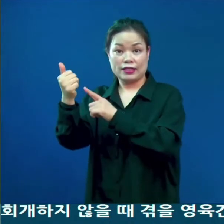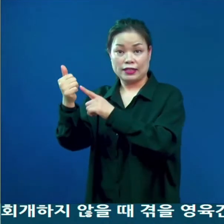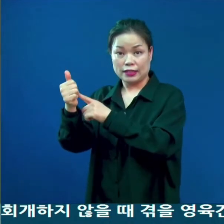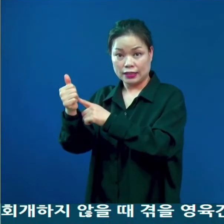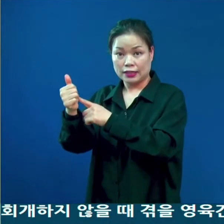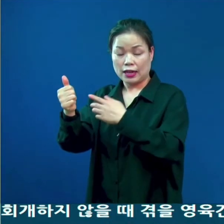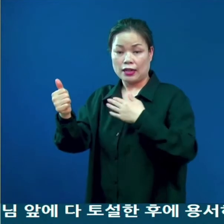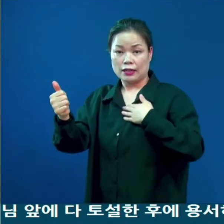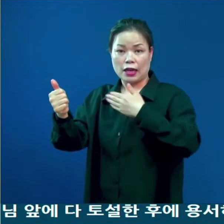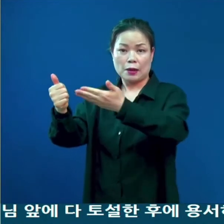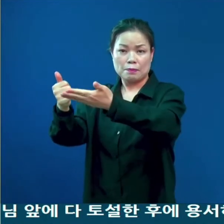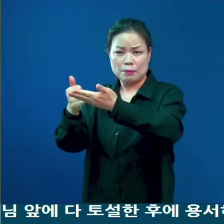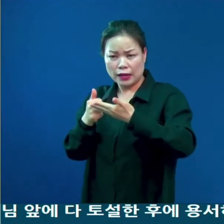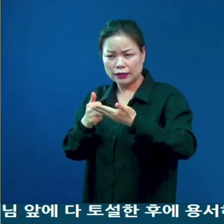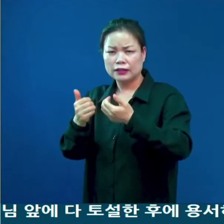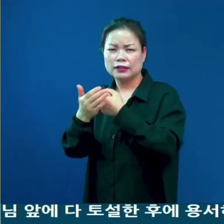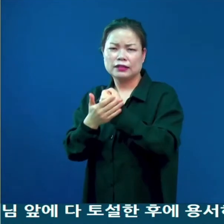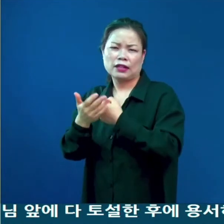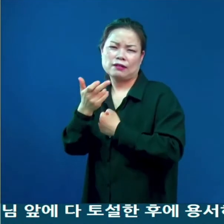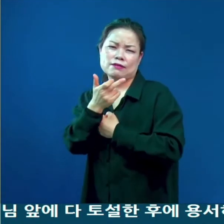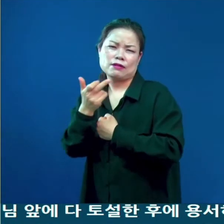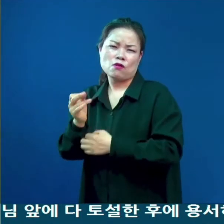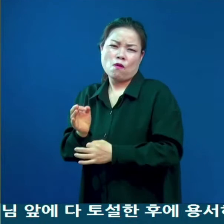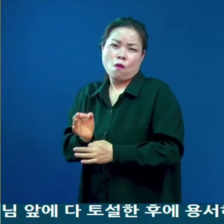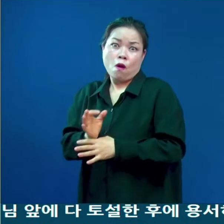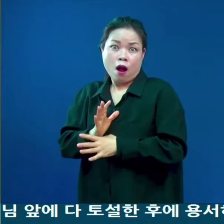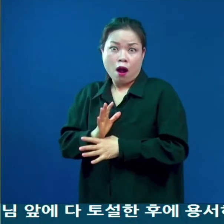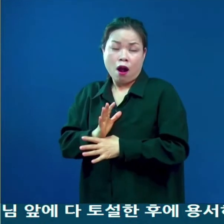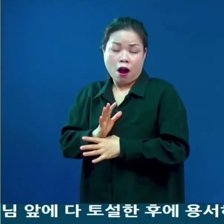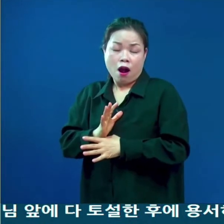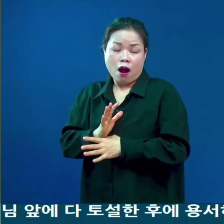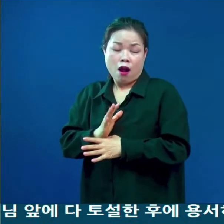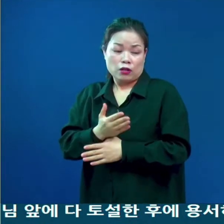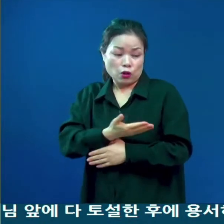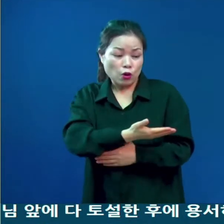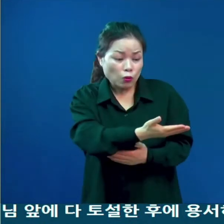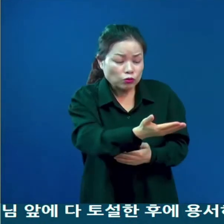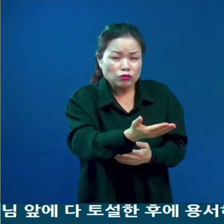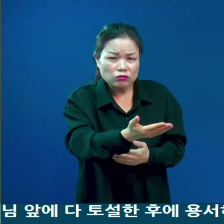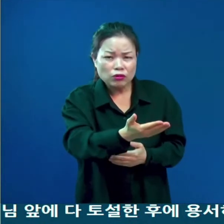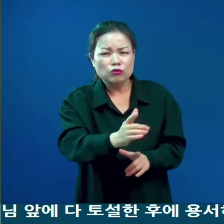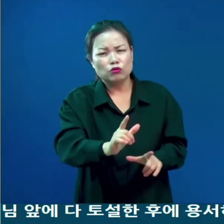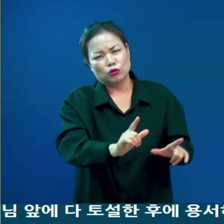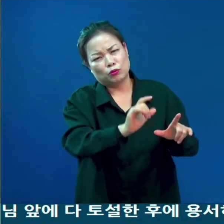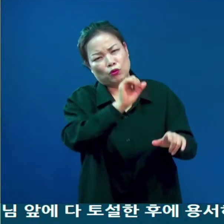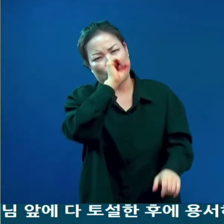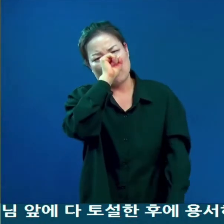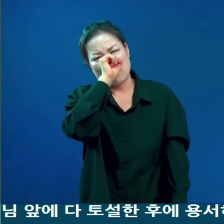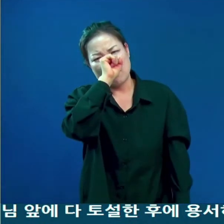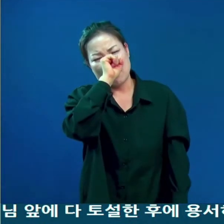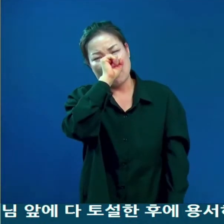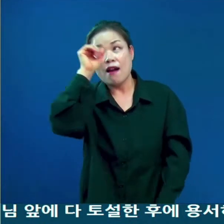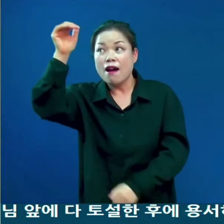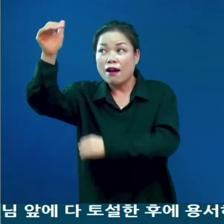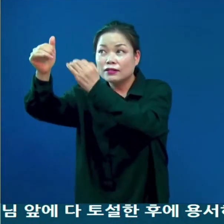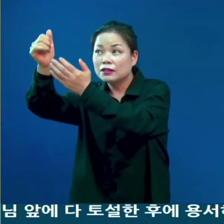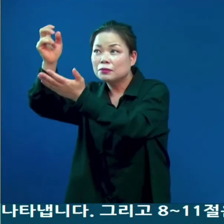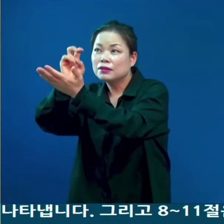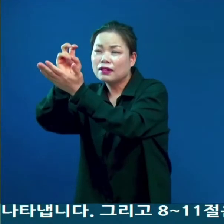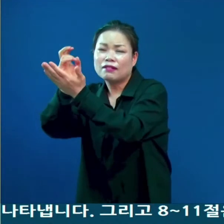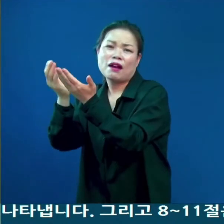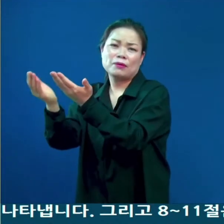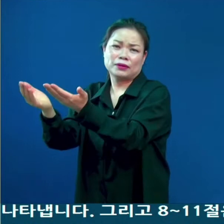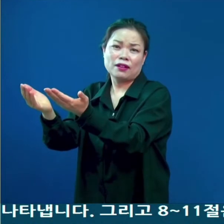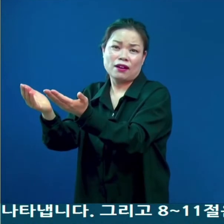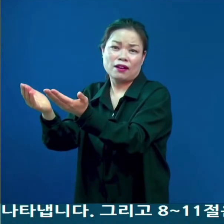내가 받았던 이 은혜가 너무나도 크고 놀랍다, 그러니까 당신들도 그 은혜를 누렸으면 좋겠다, 그 하나님을